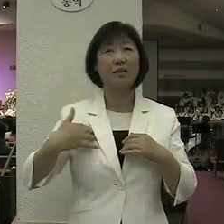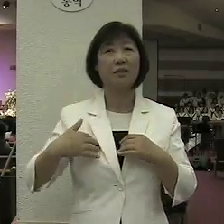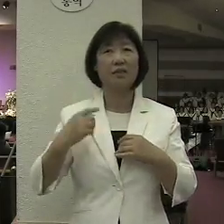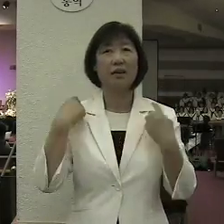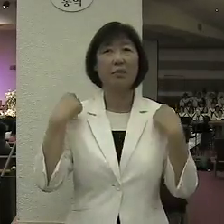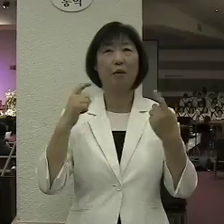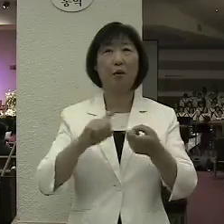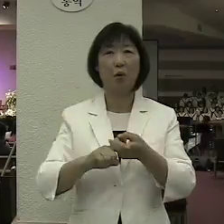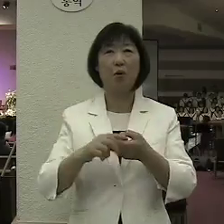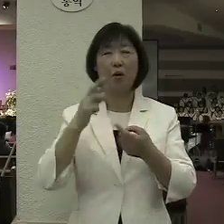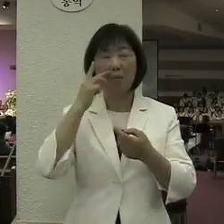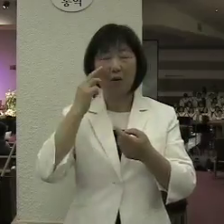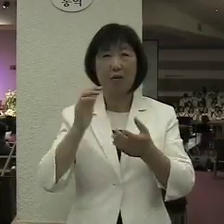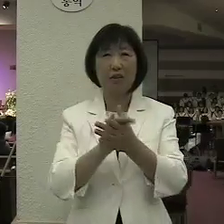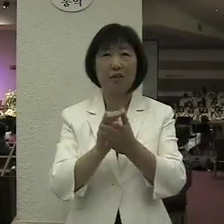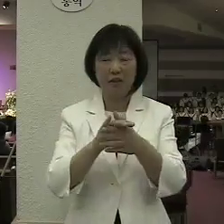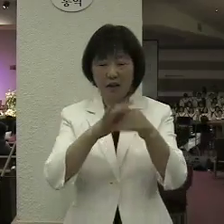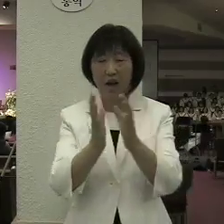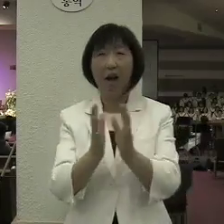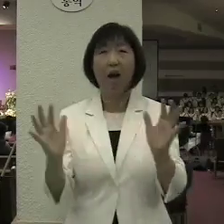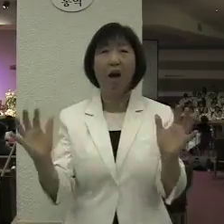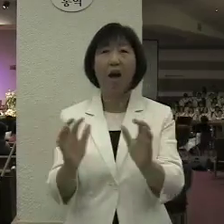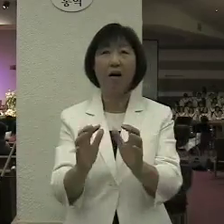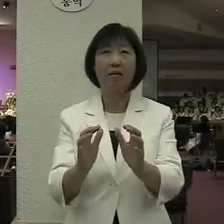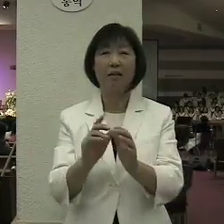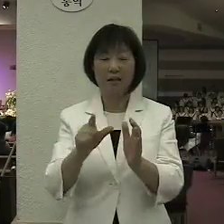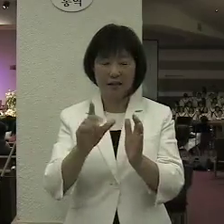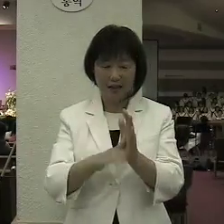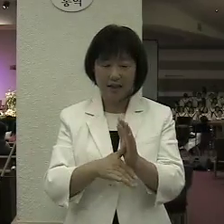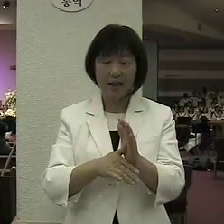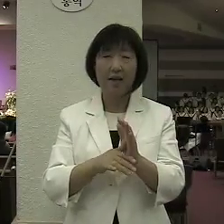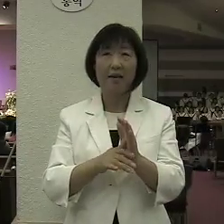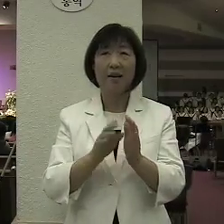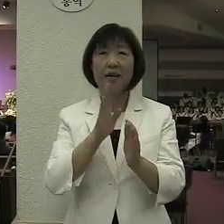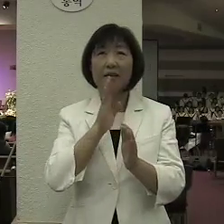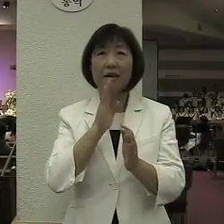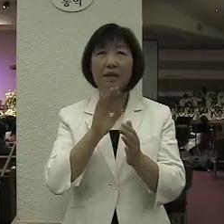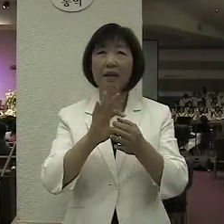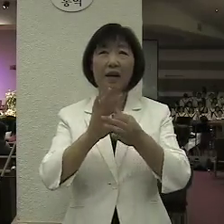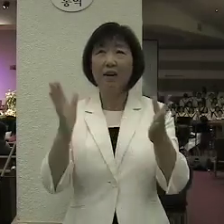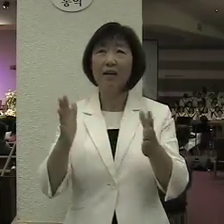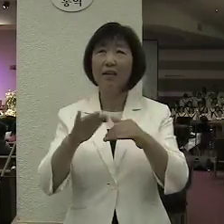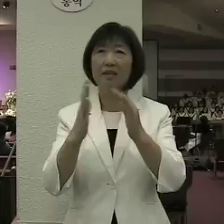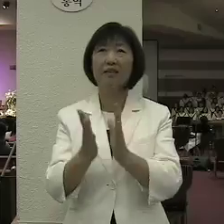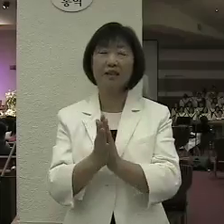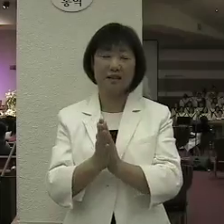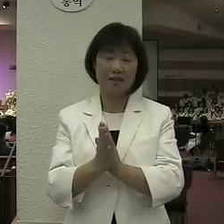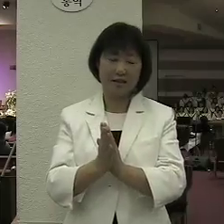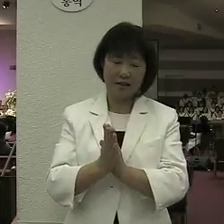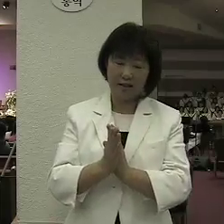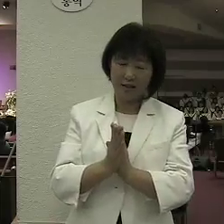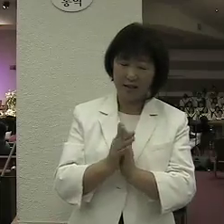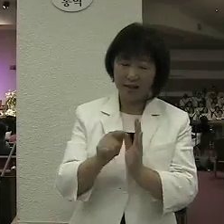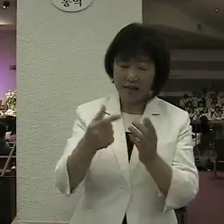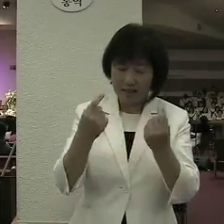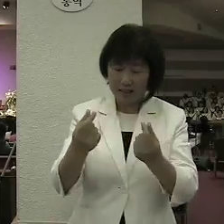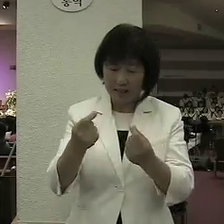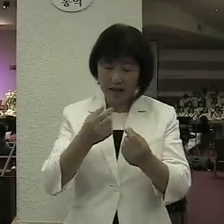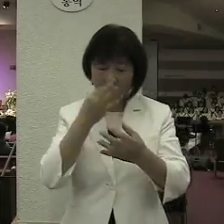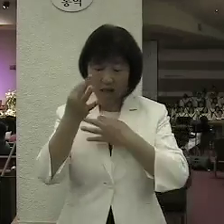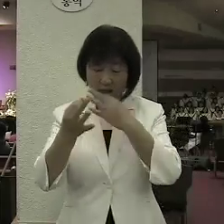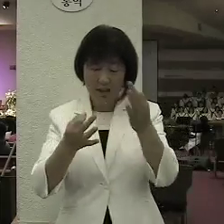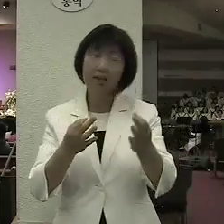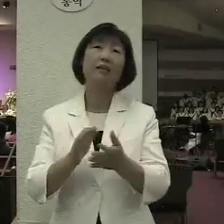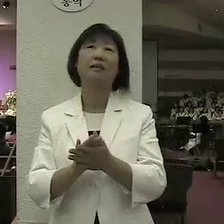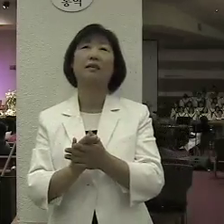좀 그동안에 하나님이 역사하신 것을 묵상하고 싶어요. 티켓이 받은 게 안 가면 시험 받잖아요. 그래서 그 티켓을 갖고 우리